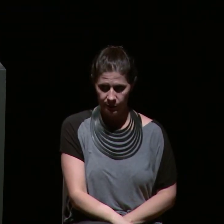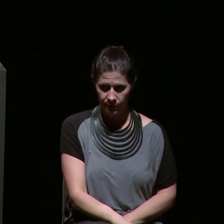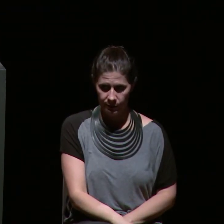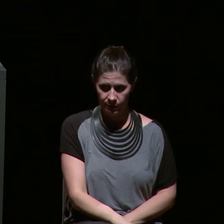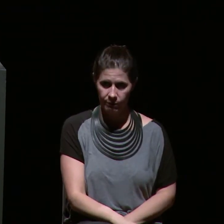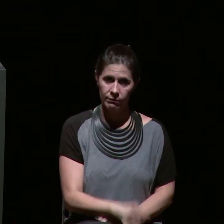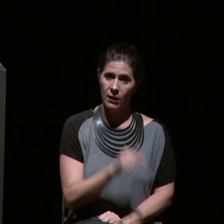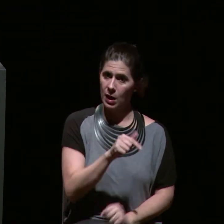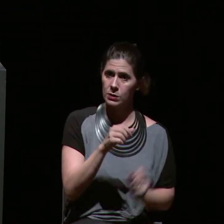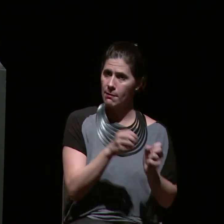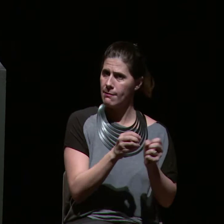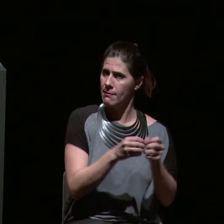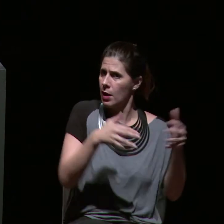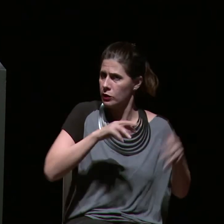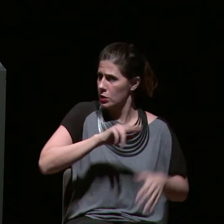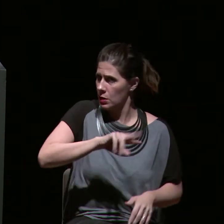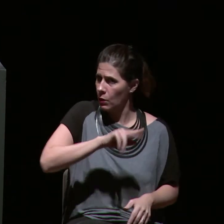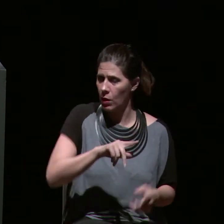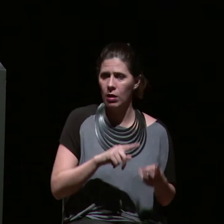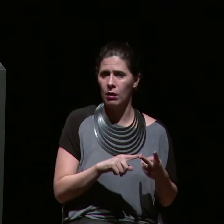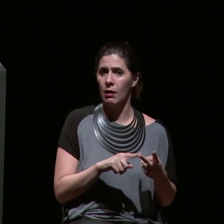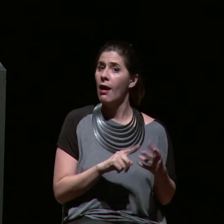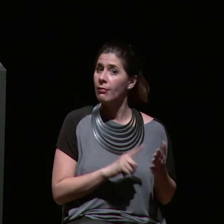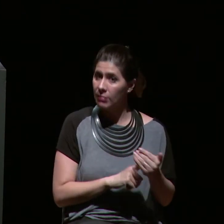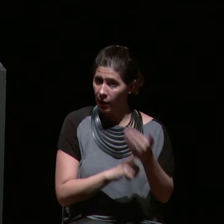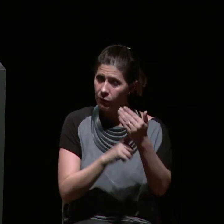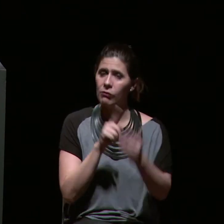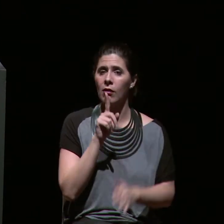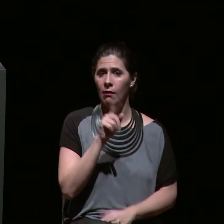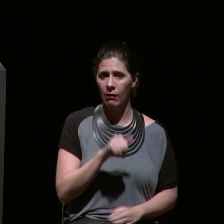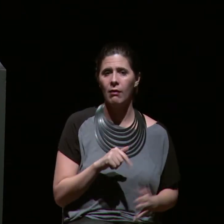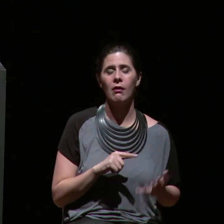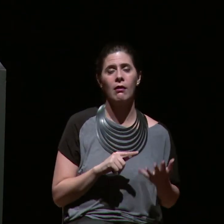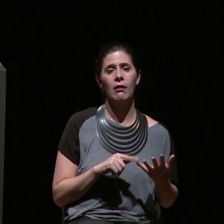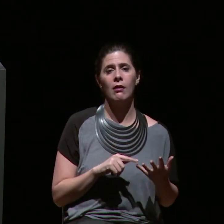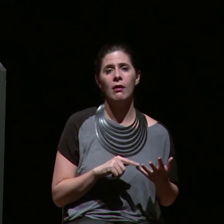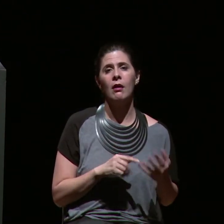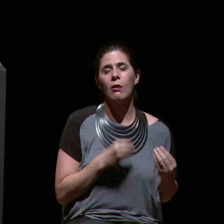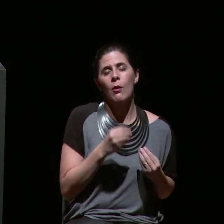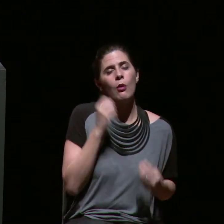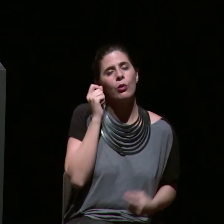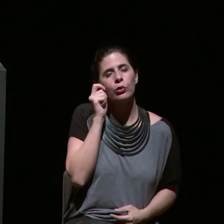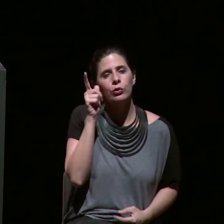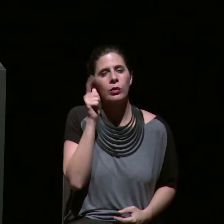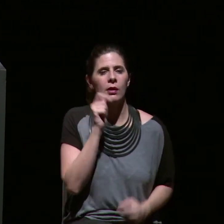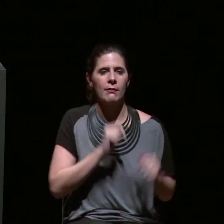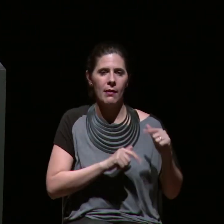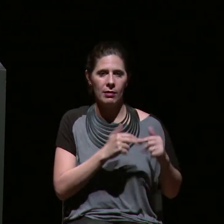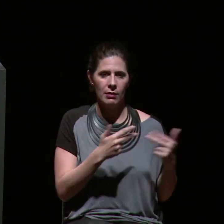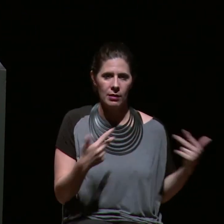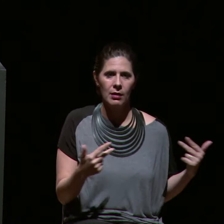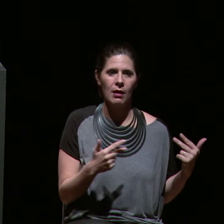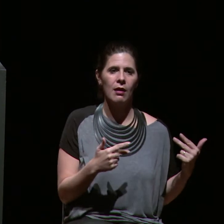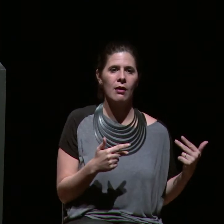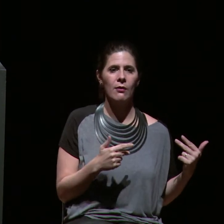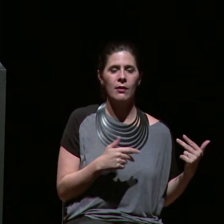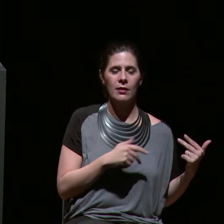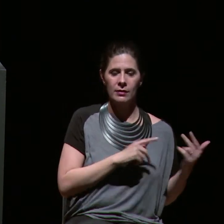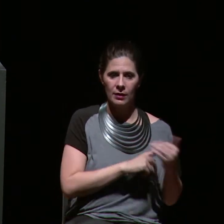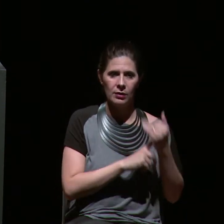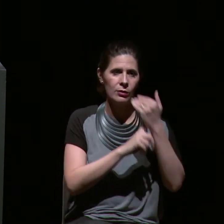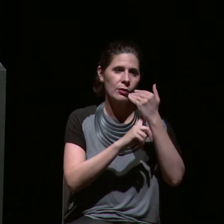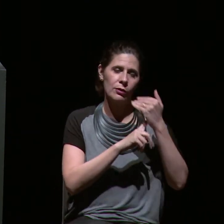Isto não é magia, é tecnologia. Subsídios para o estudo da cultura material e das transferências tecnológicas africanas num novo